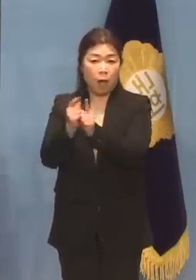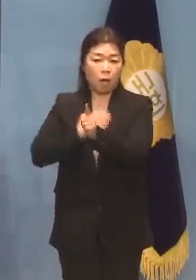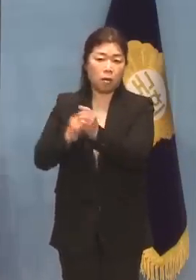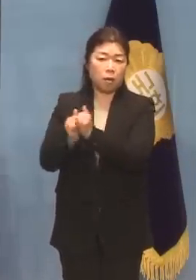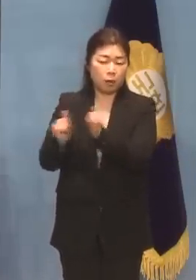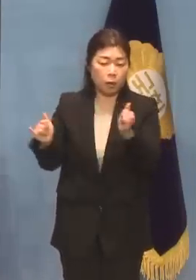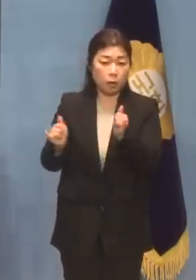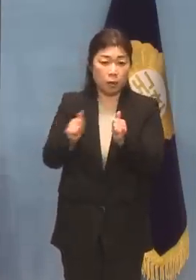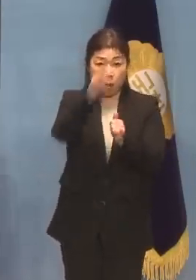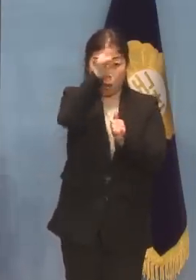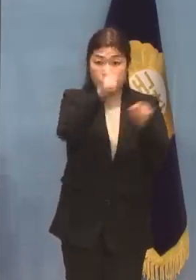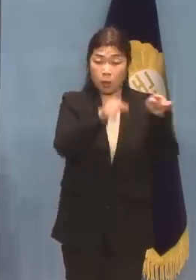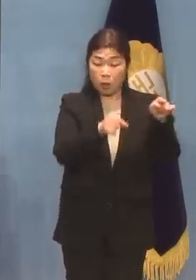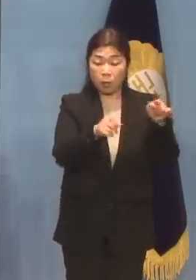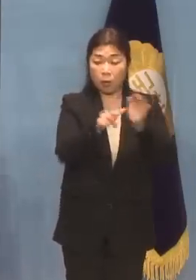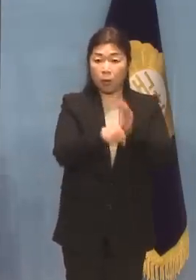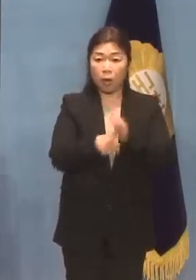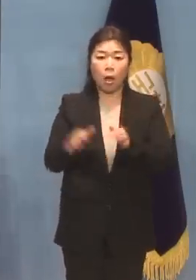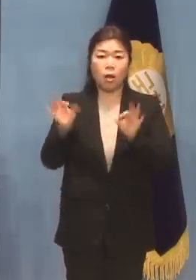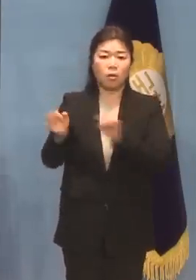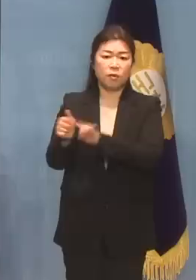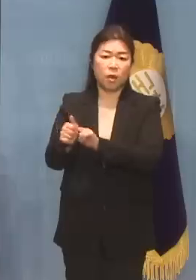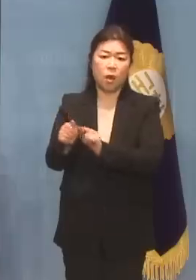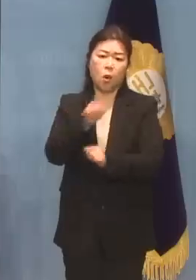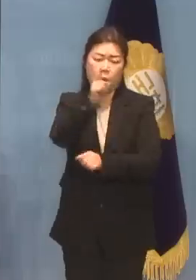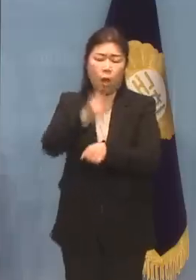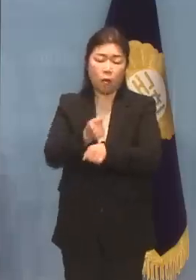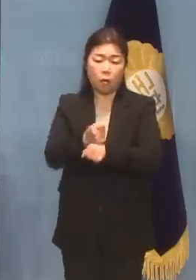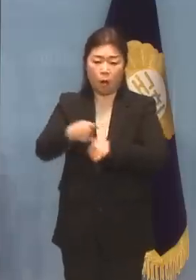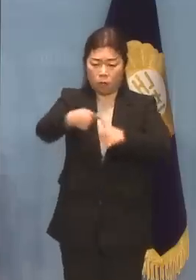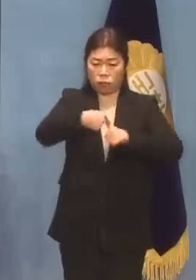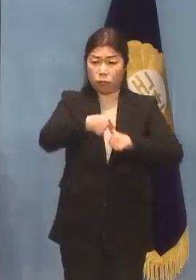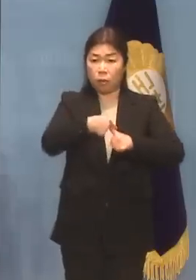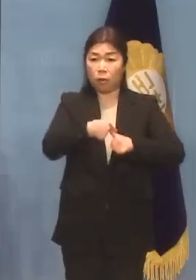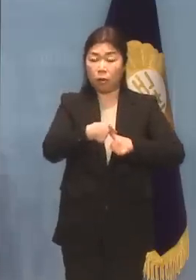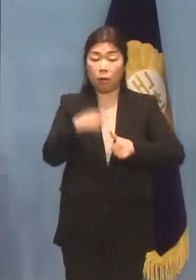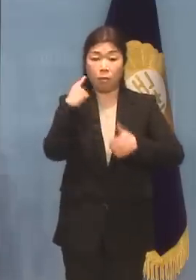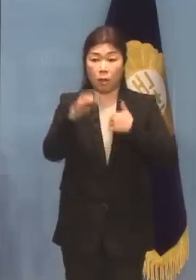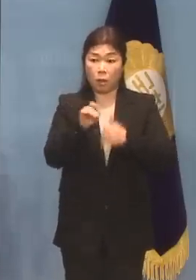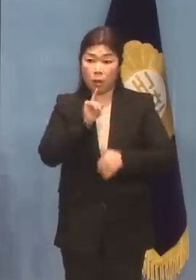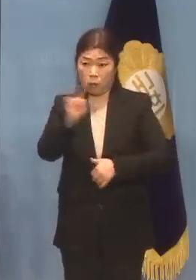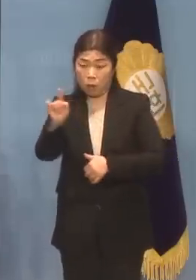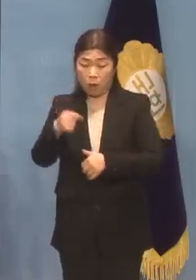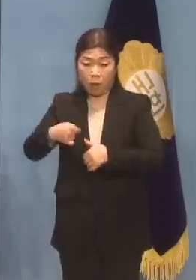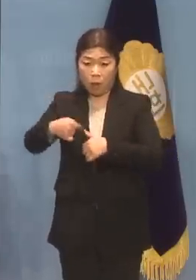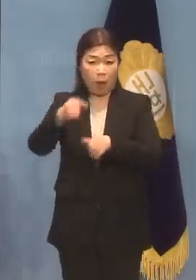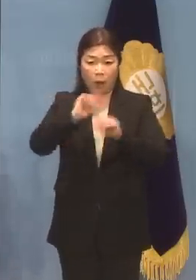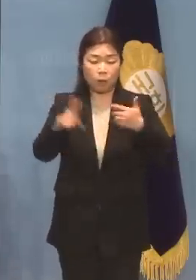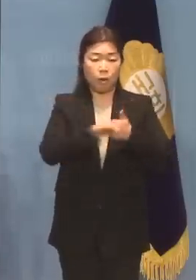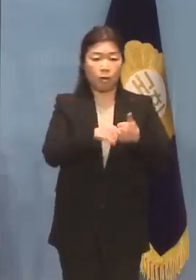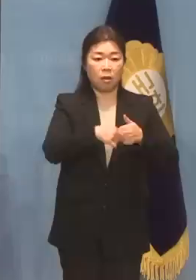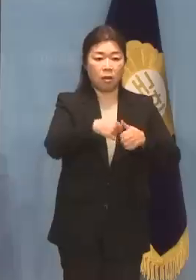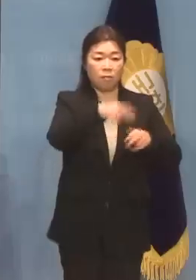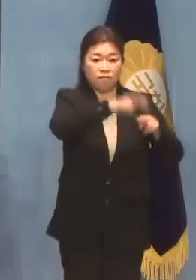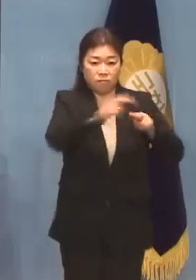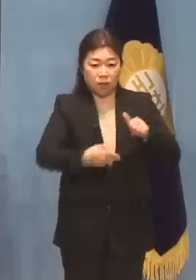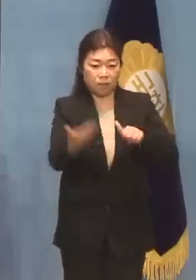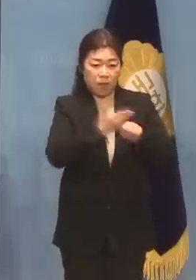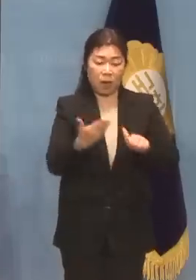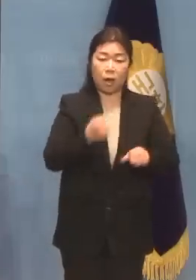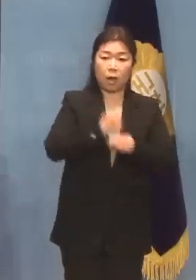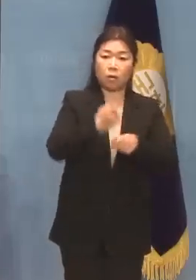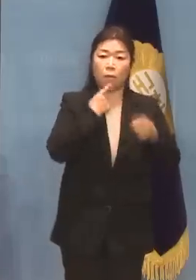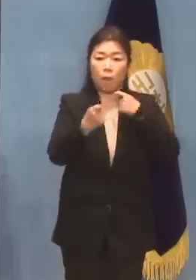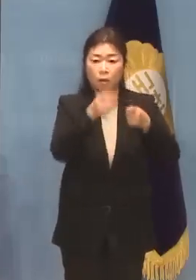검찰로부터 김흥태 씨를 고소하도록 강요받았고 실직시키겠다는 검찰의 협박에 극심한 압박을